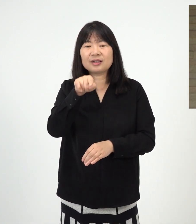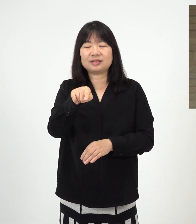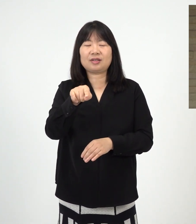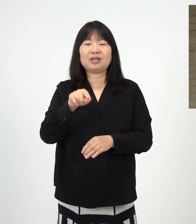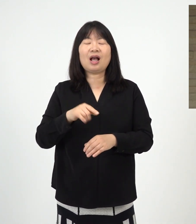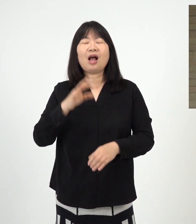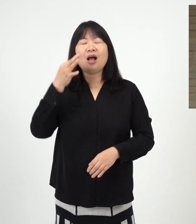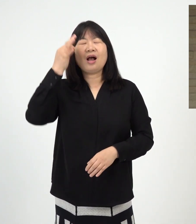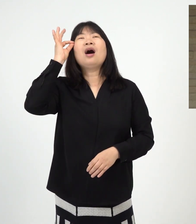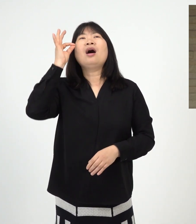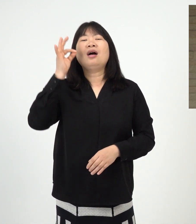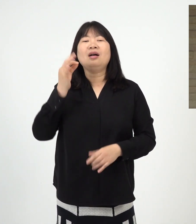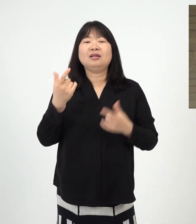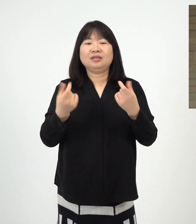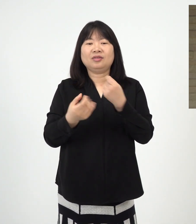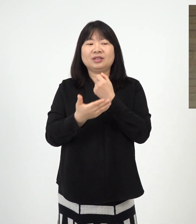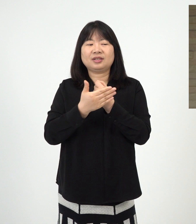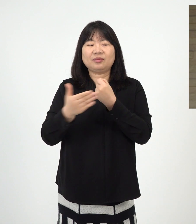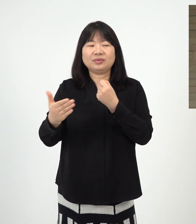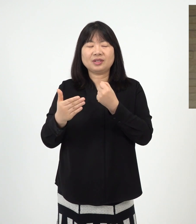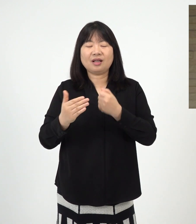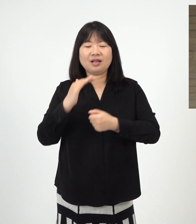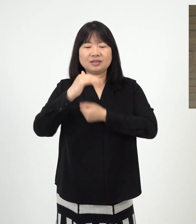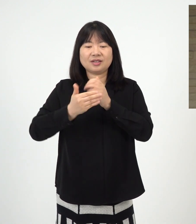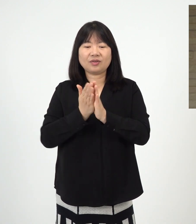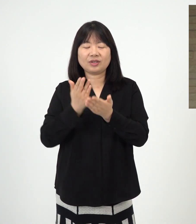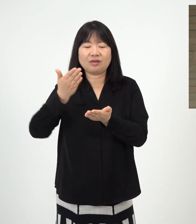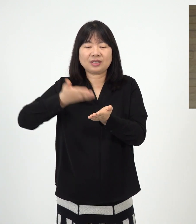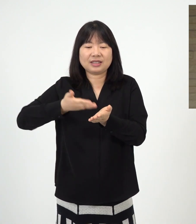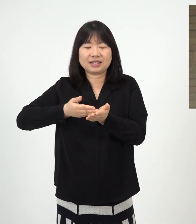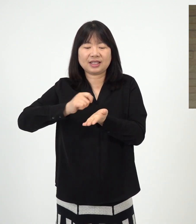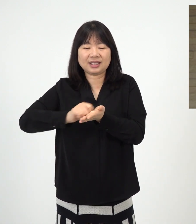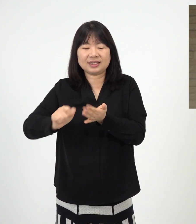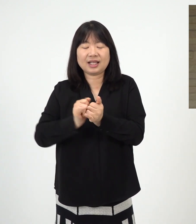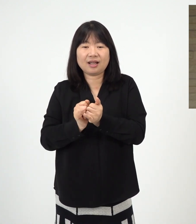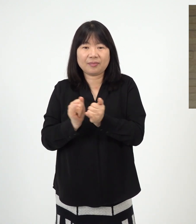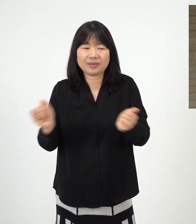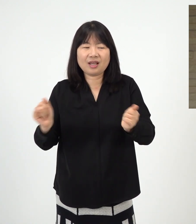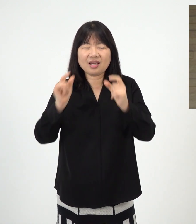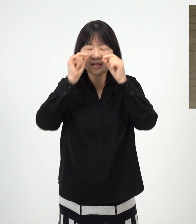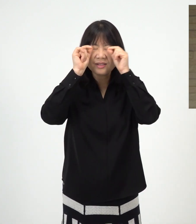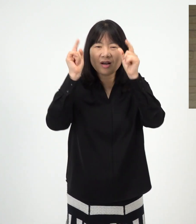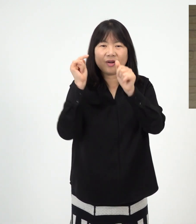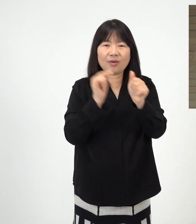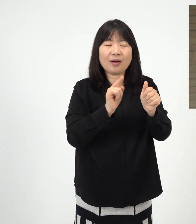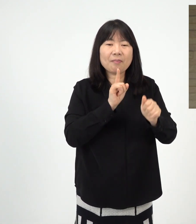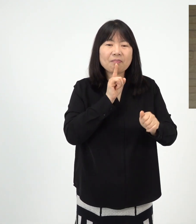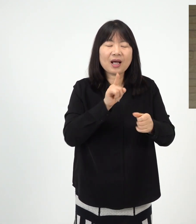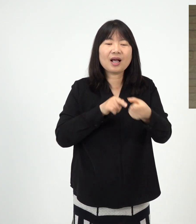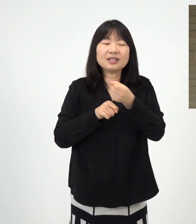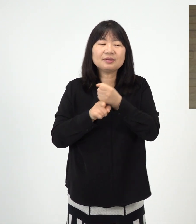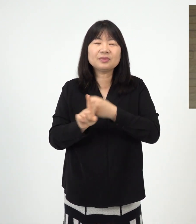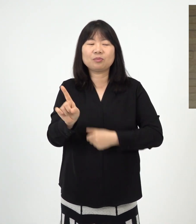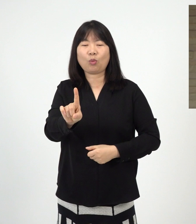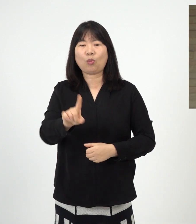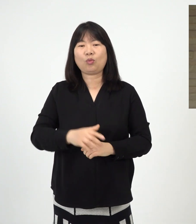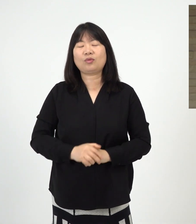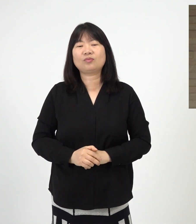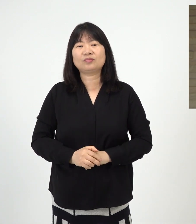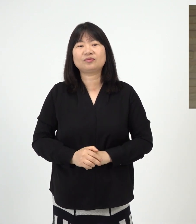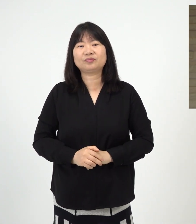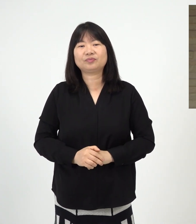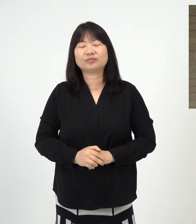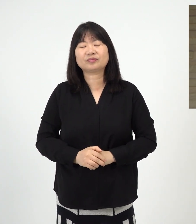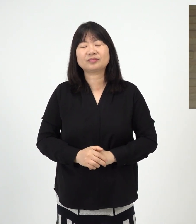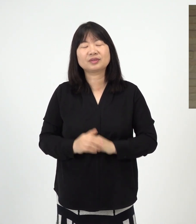이것이, 그러니까 성경 기자가 깨어 있으라는 말의 진의는